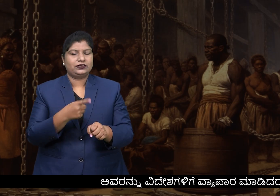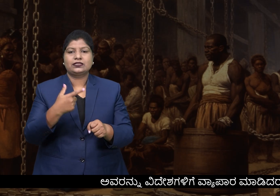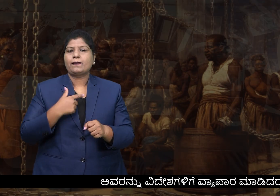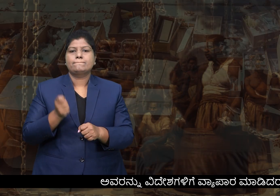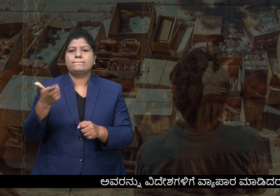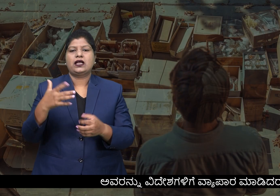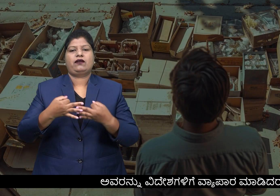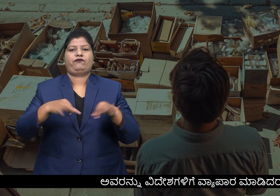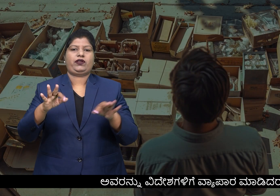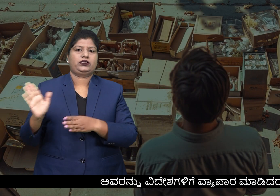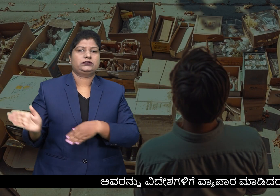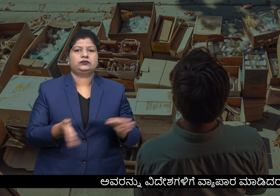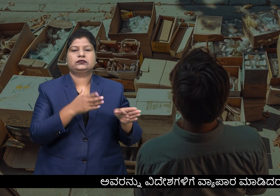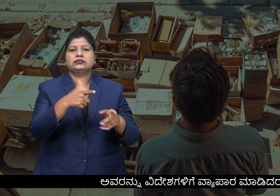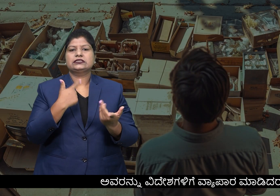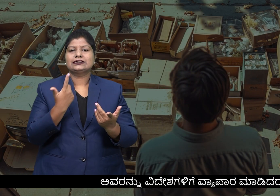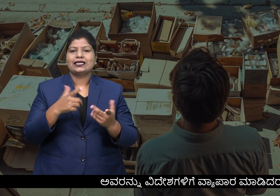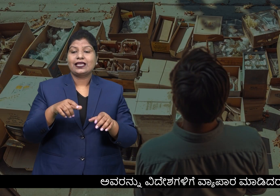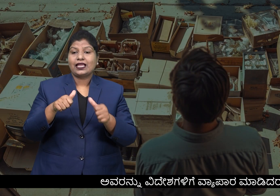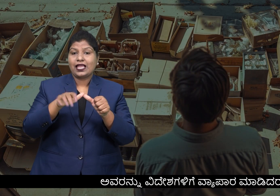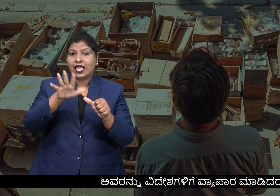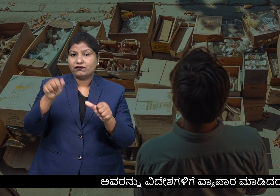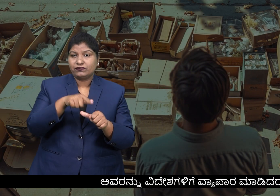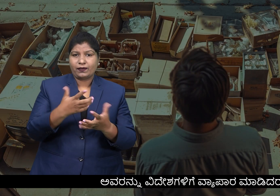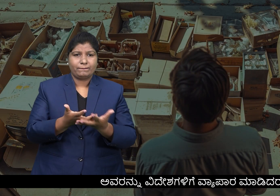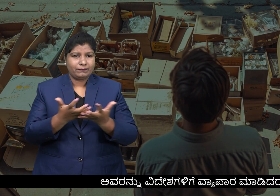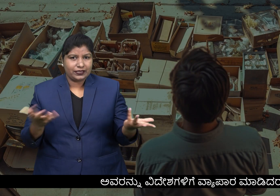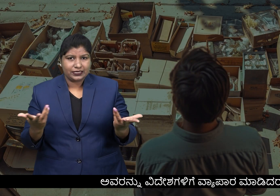ಅವರನ್ನು ವಿದೇಶಗಳಿಗೆ ವ್ಯಾಪಾರ ಮಾಡಿದರು.